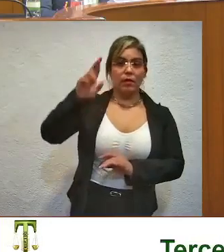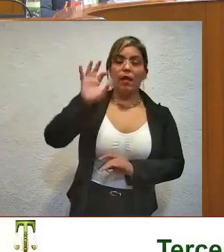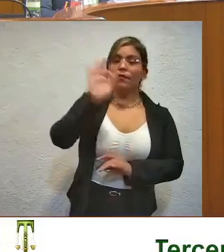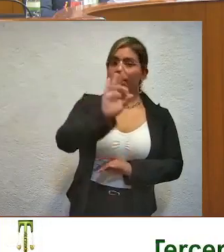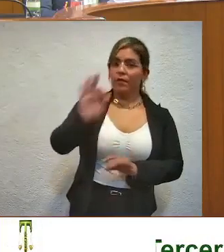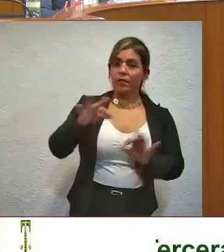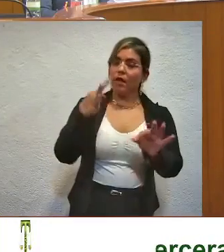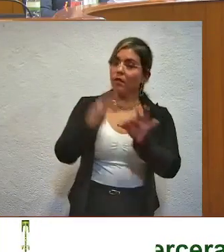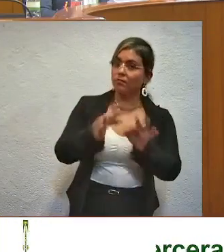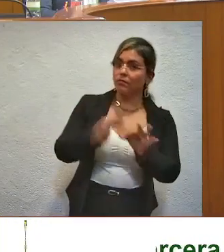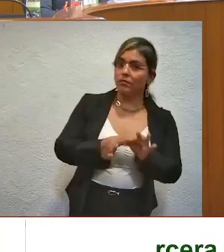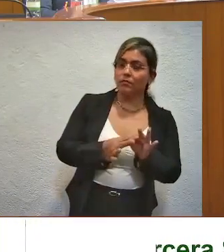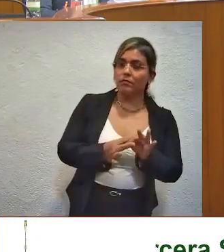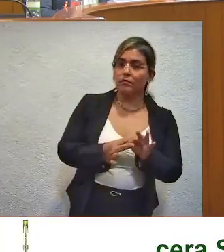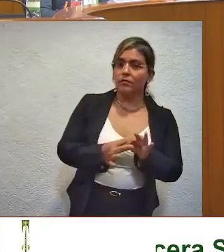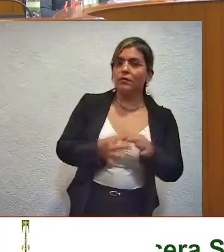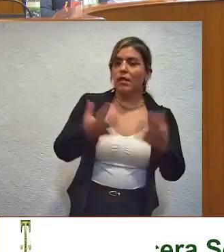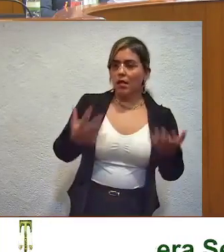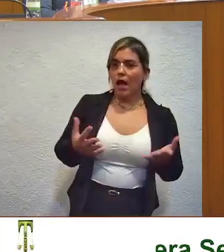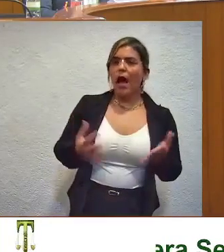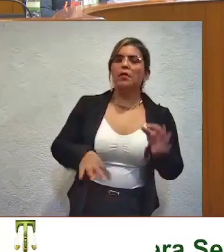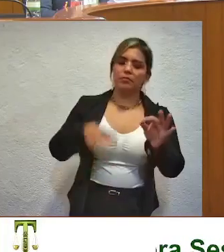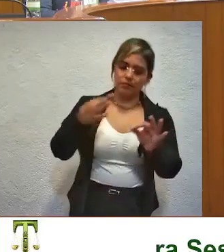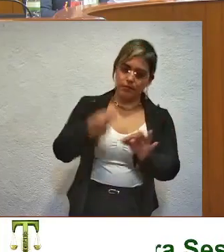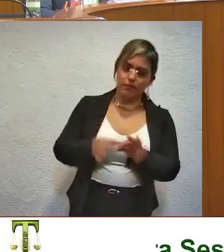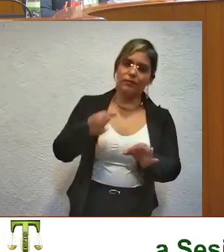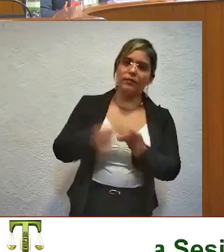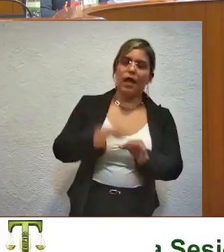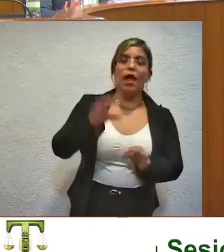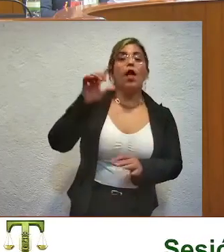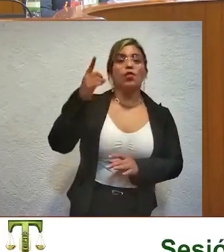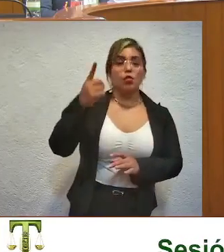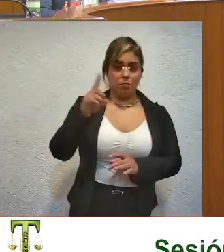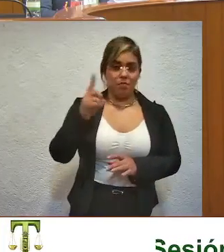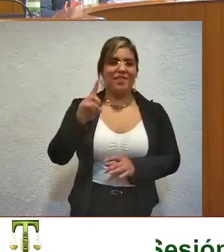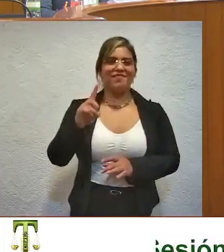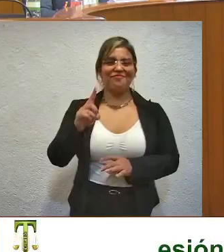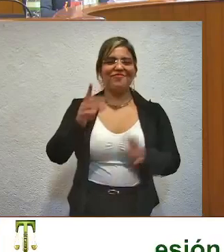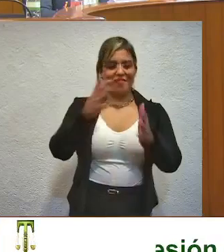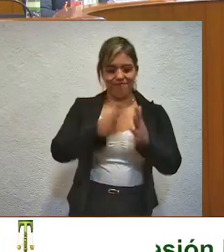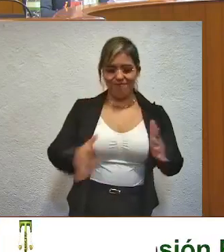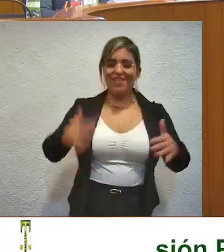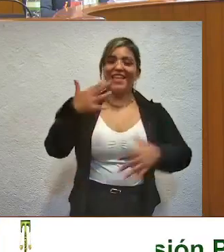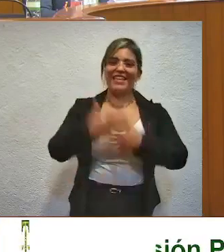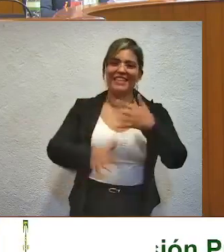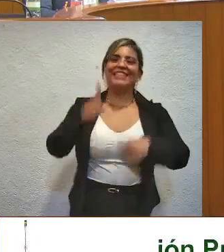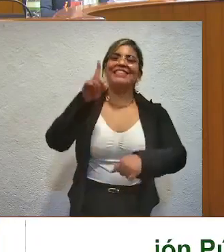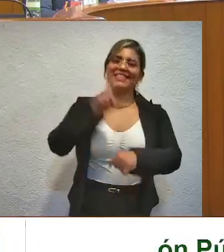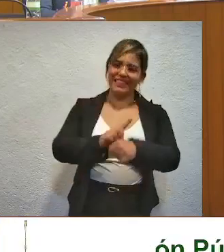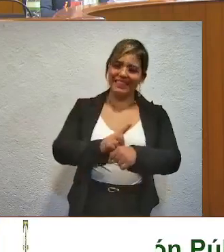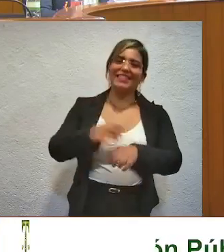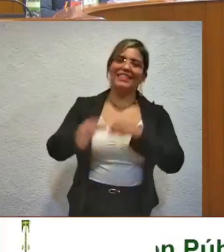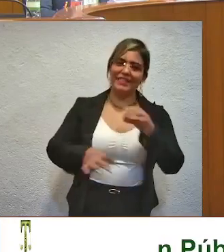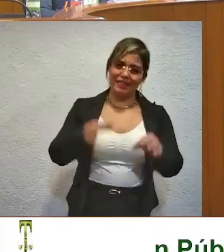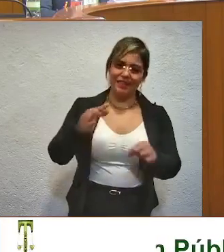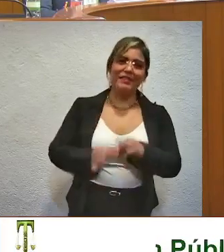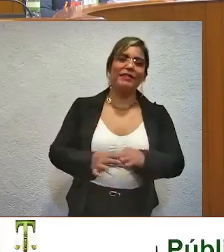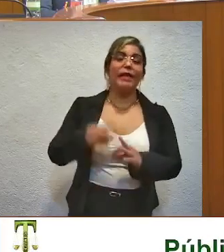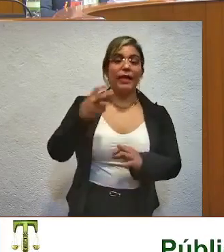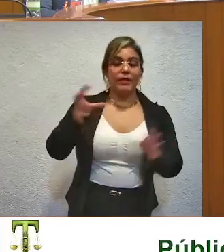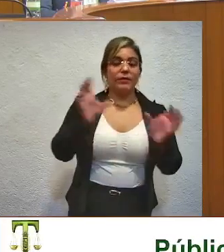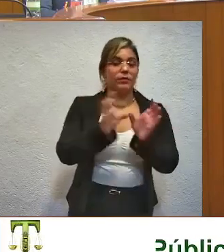citada, es evidente que su realización ocurrió en un día domingo y dentro del plazo de 15 días posteriores a la emisión de la